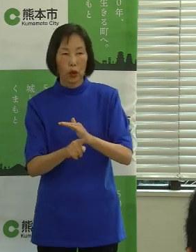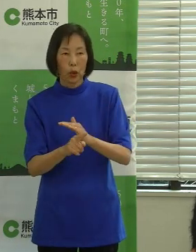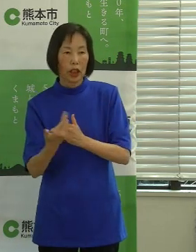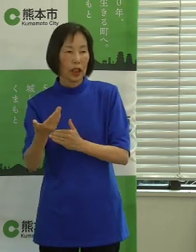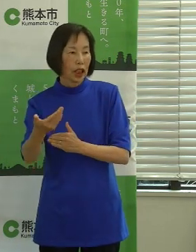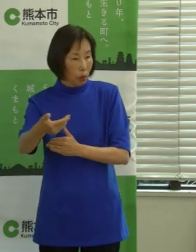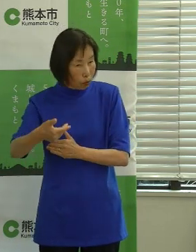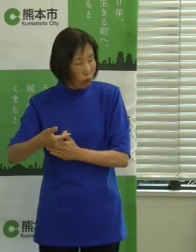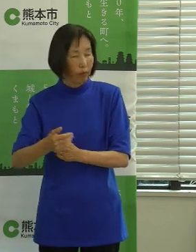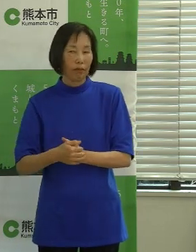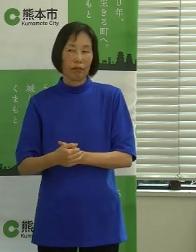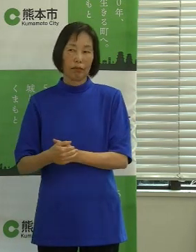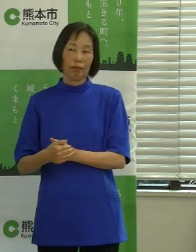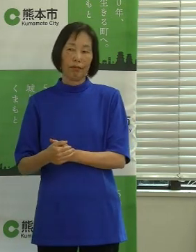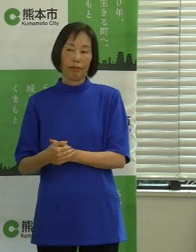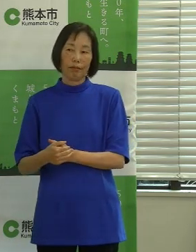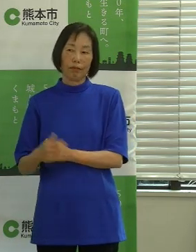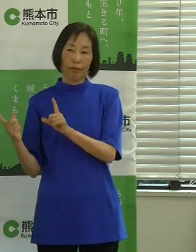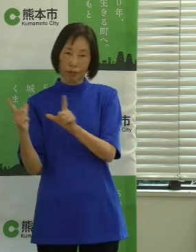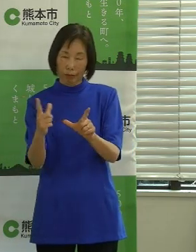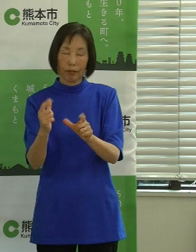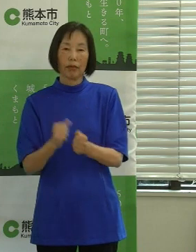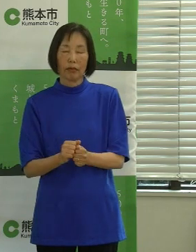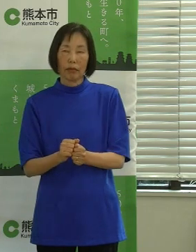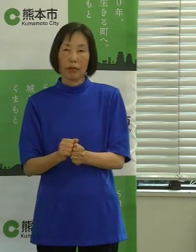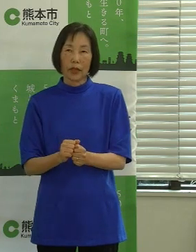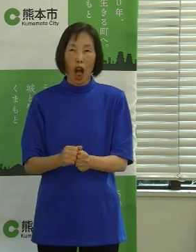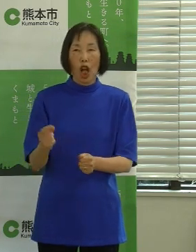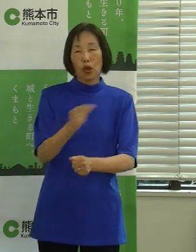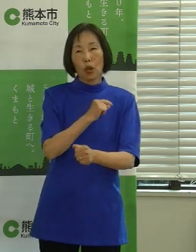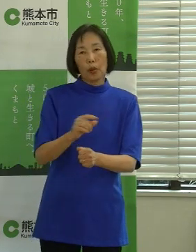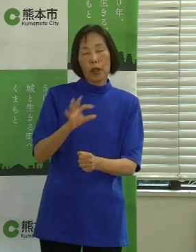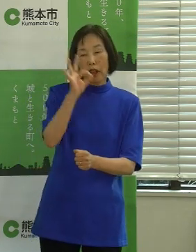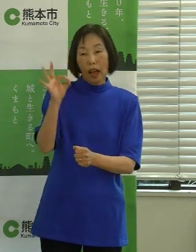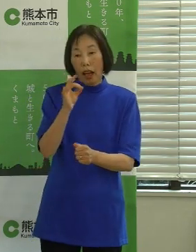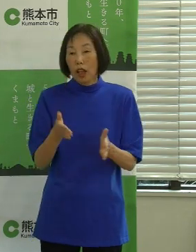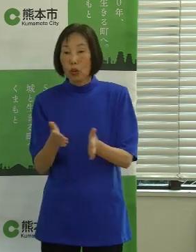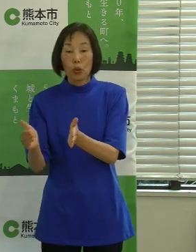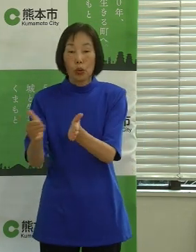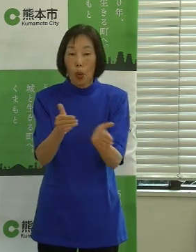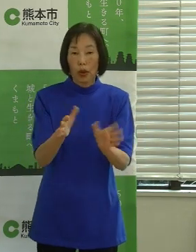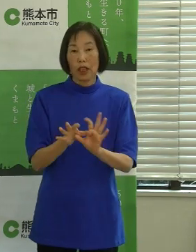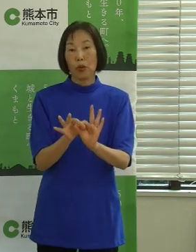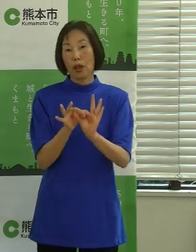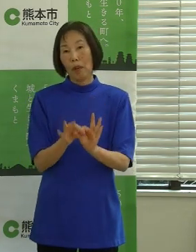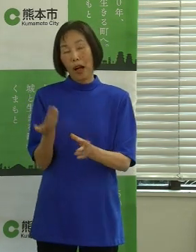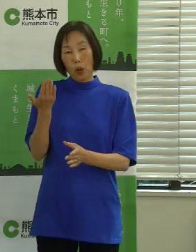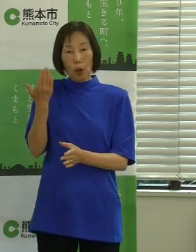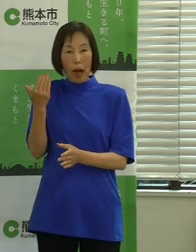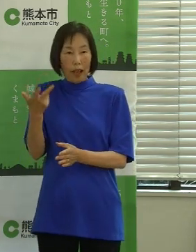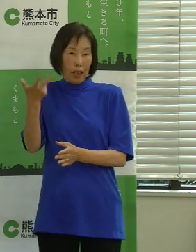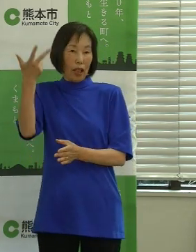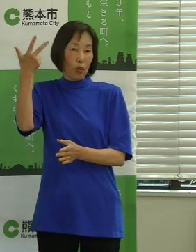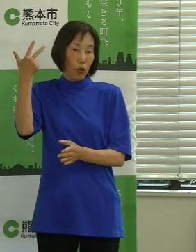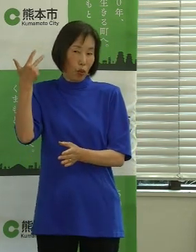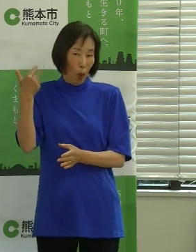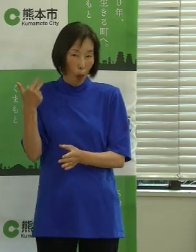い、熊本城の特別見学通路についてはですね、前回先週